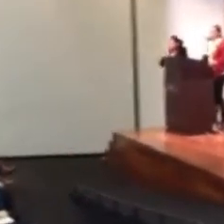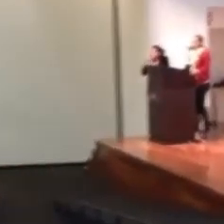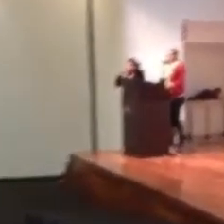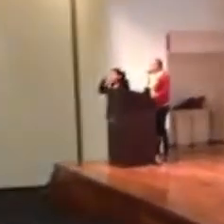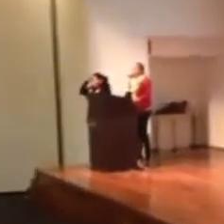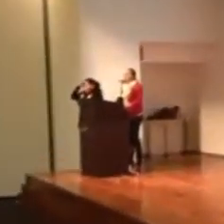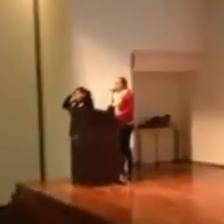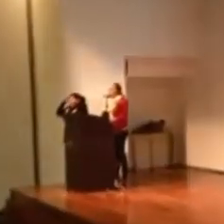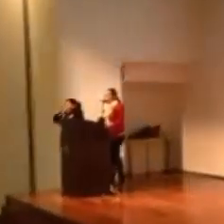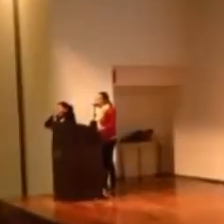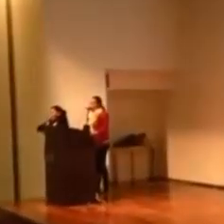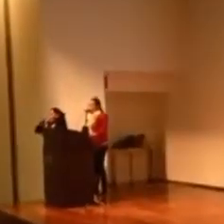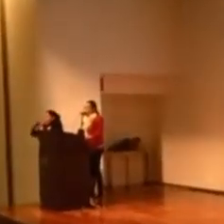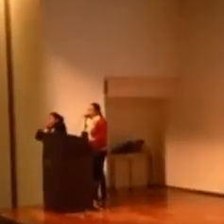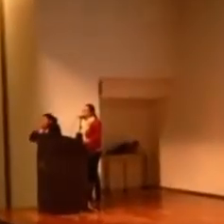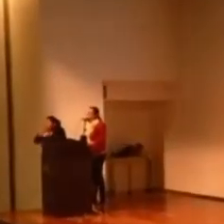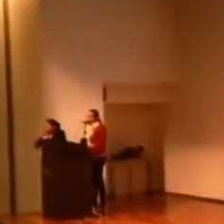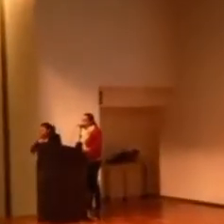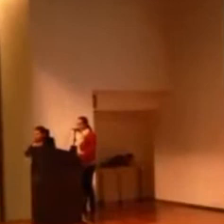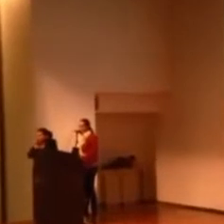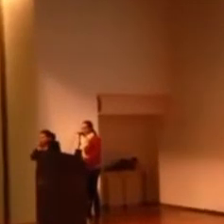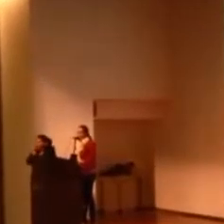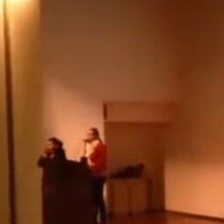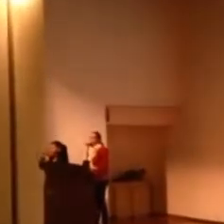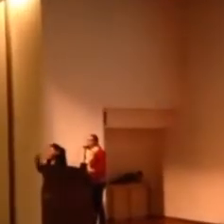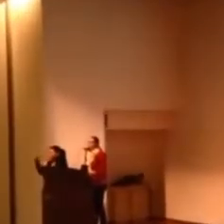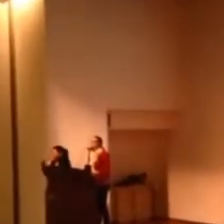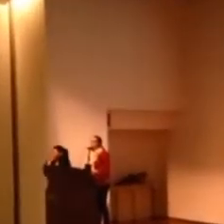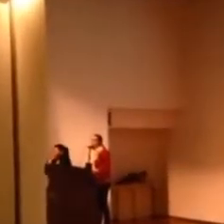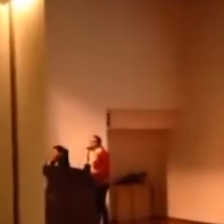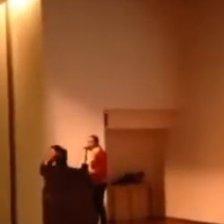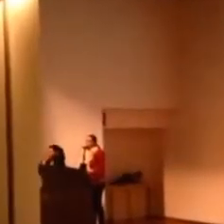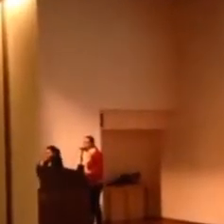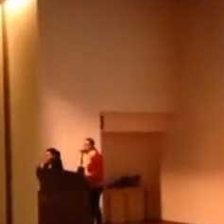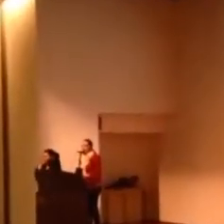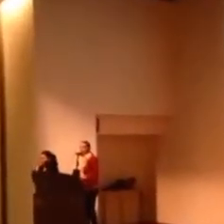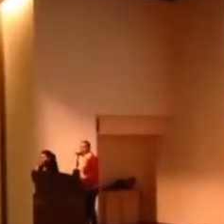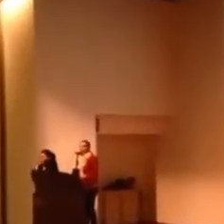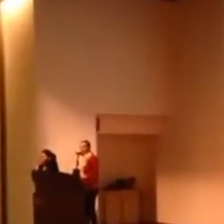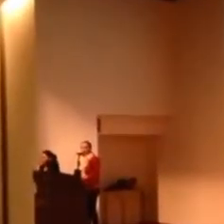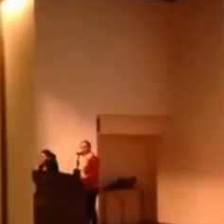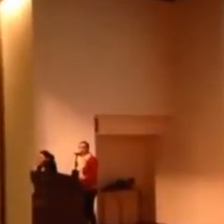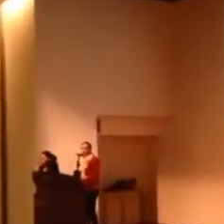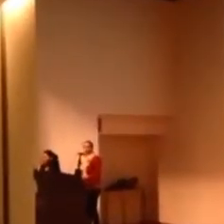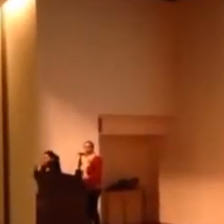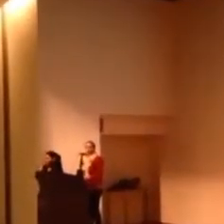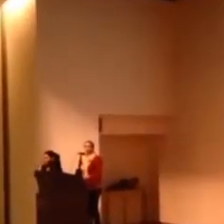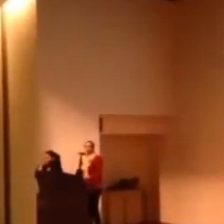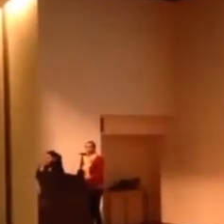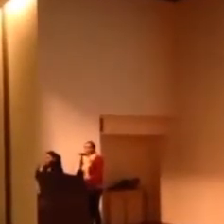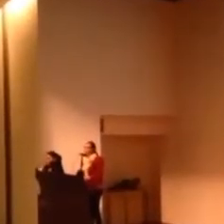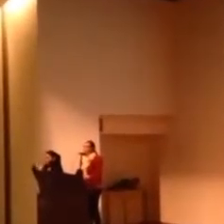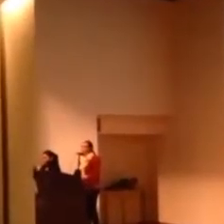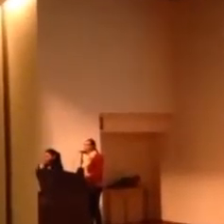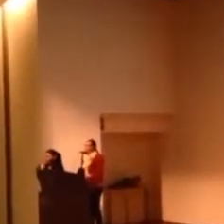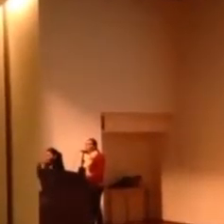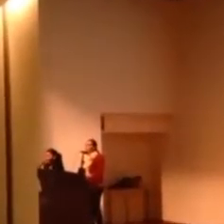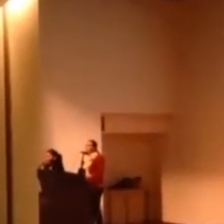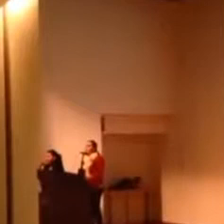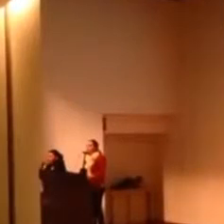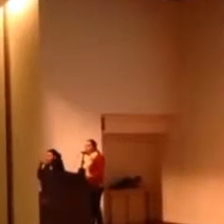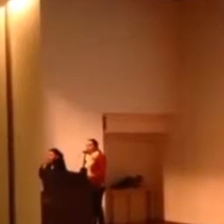coeficiente intelectual más bajo que el niño regular, porque también eso se maneja dentro del aula. Como el niño no tiene